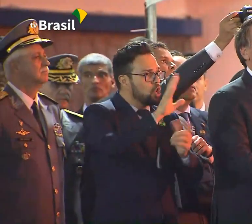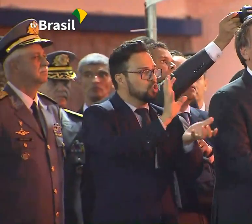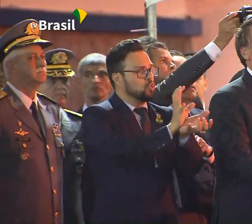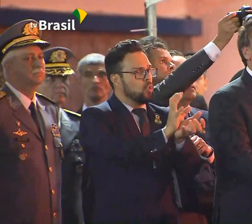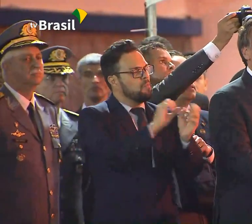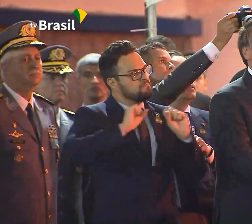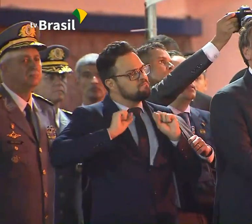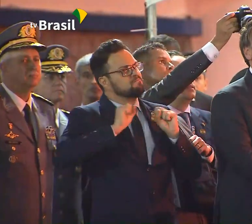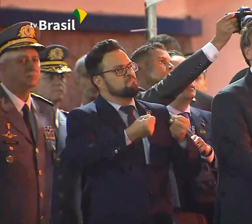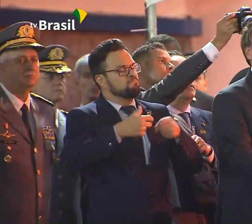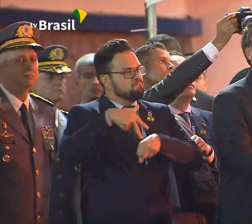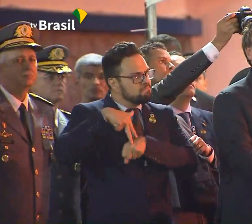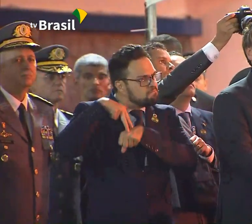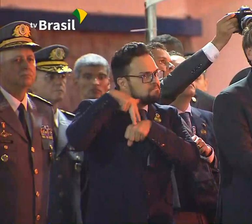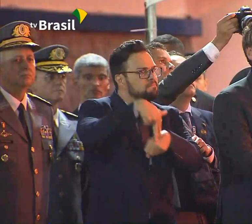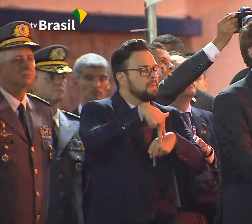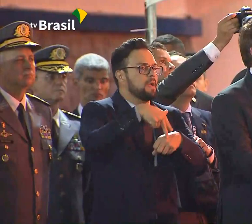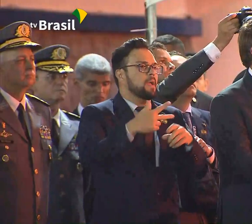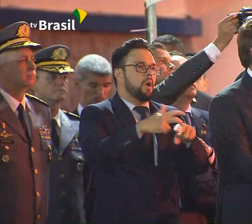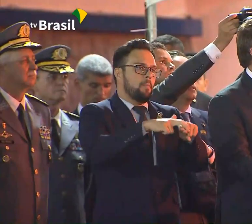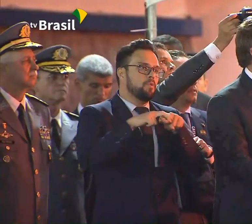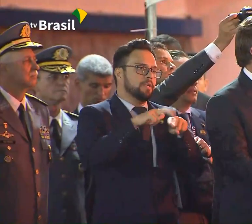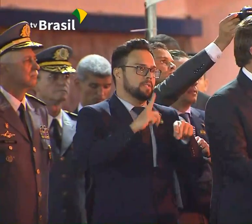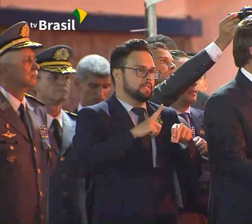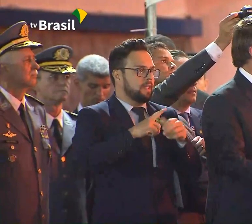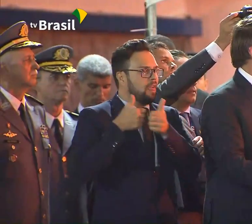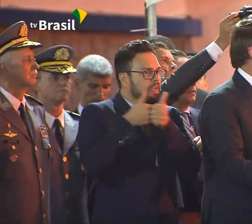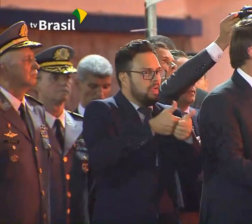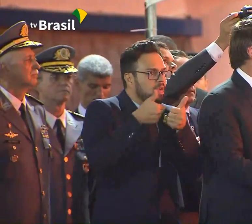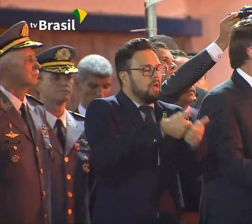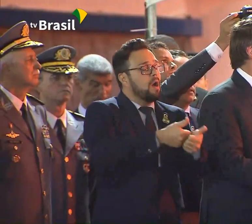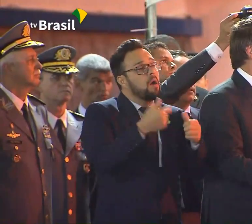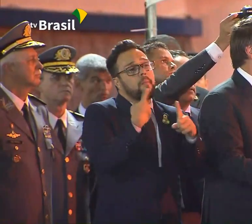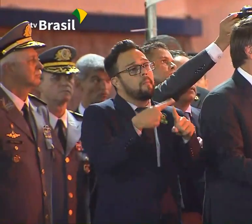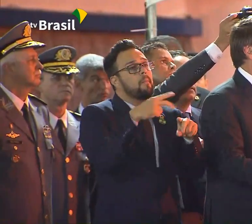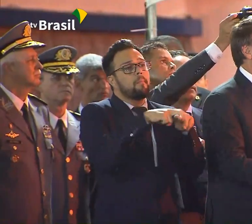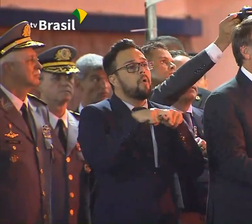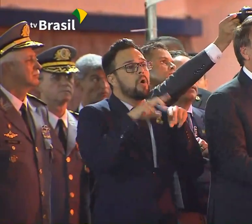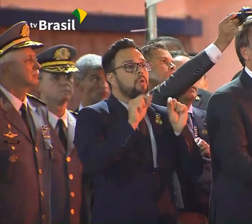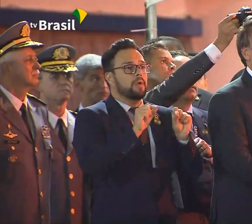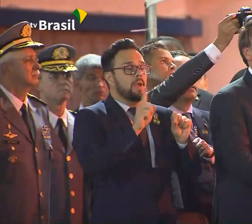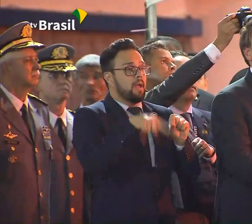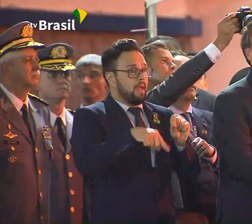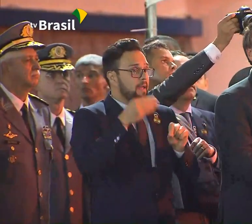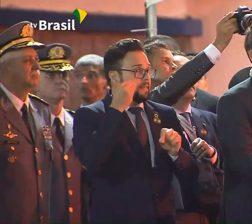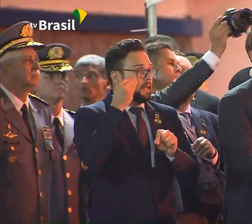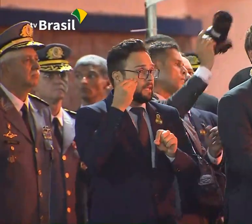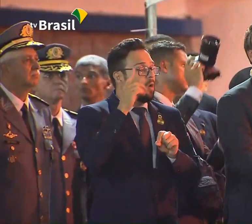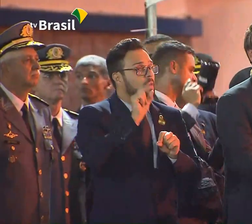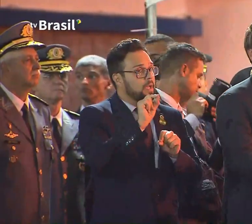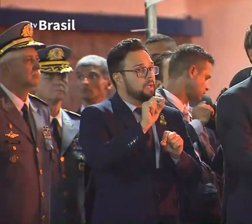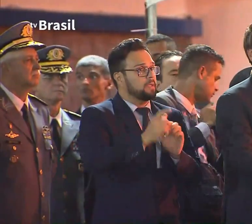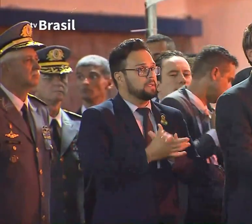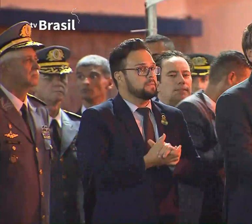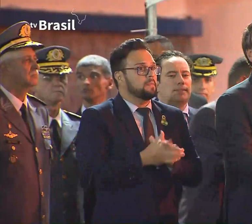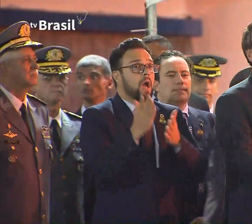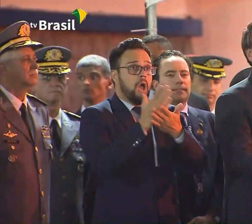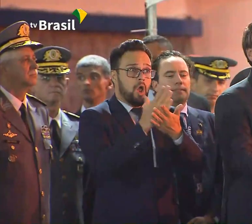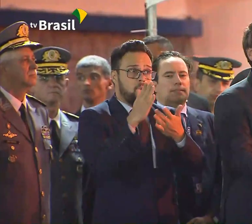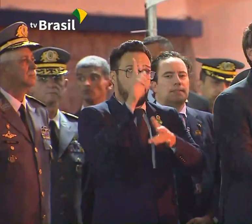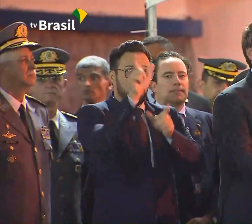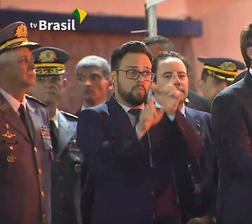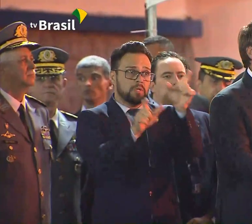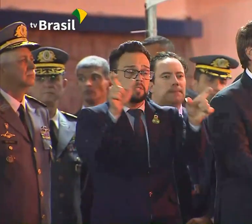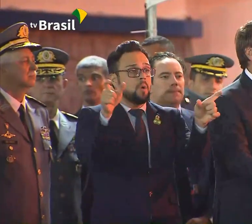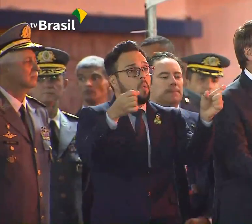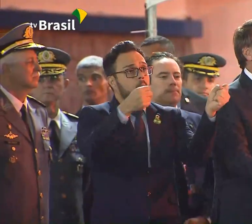pé. E essa perseguição é simplesmente por uma coisa: é a busca por parte de aqueles